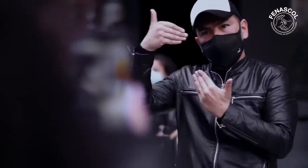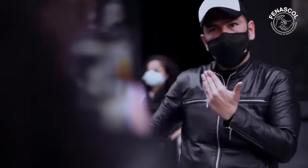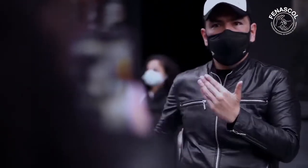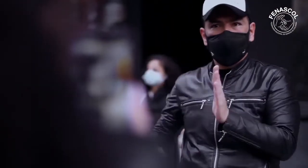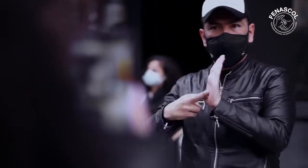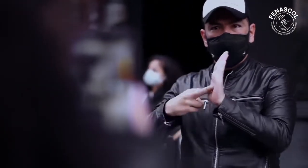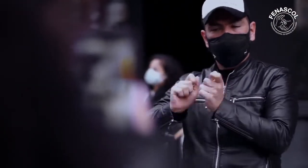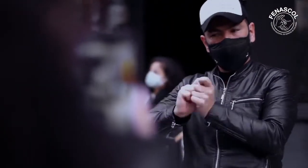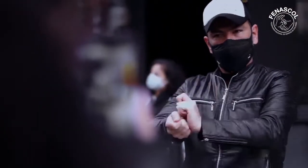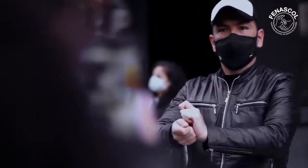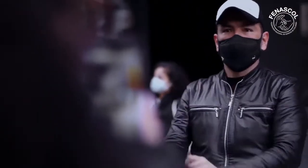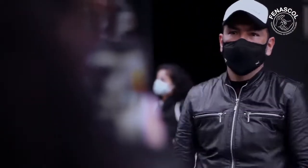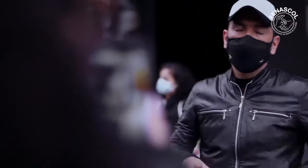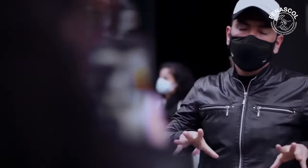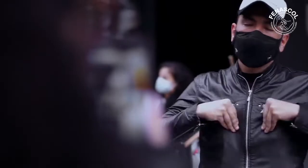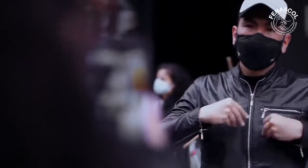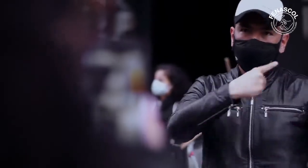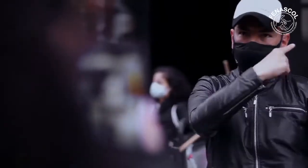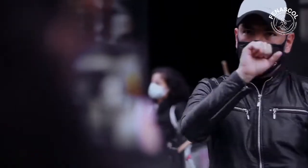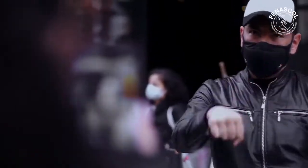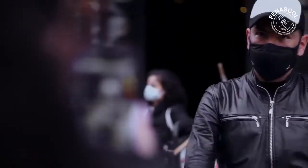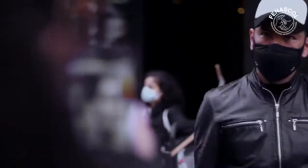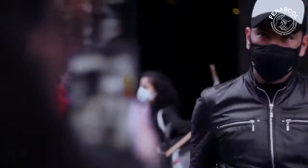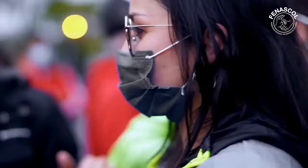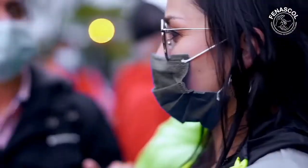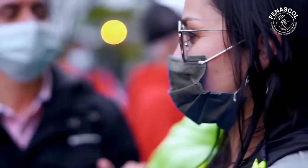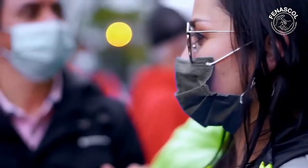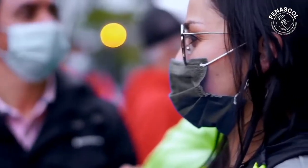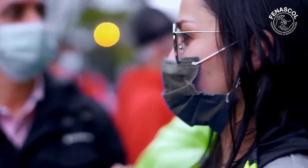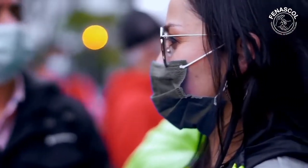licencias de muchos, que necesita una reforma. Al final aceptaron y dijeron que sí.